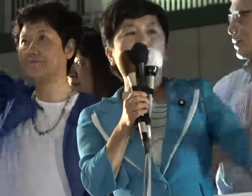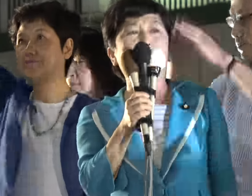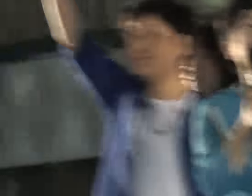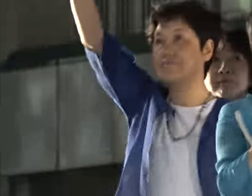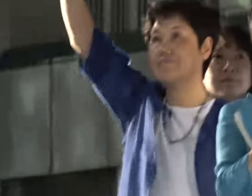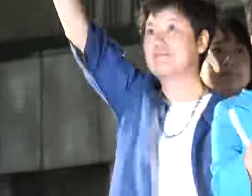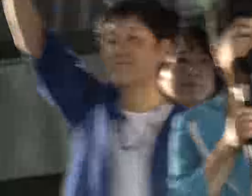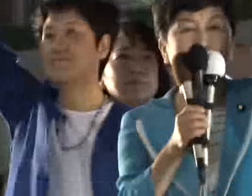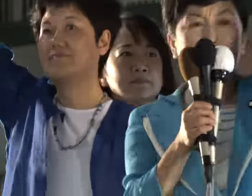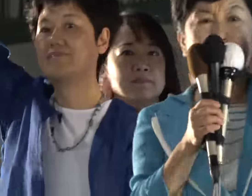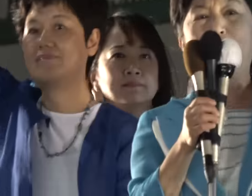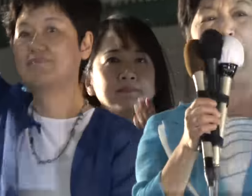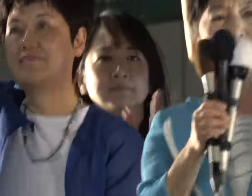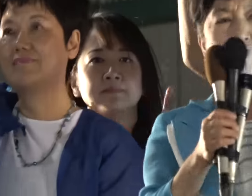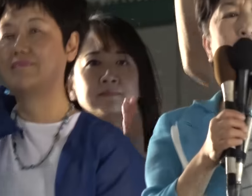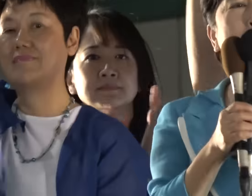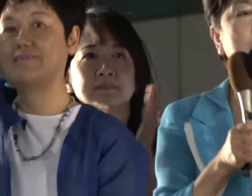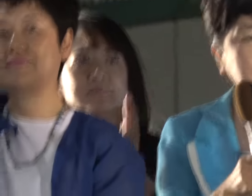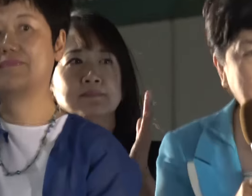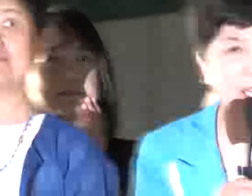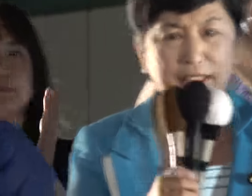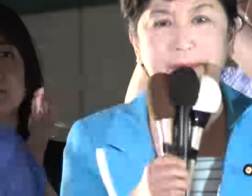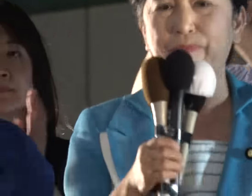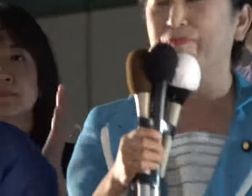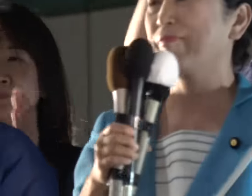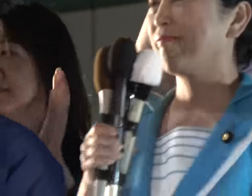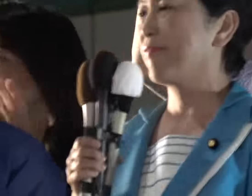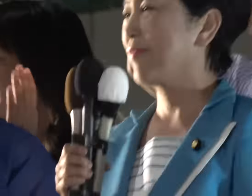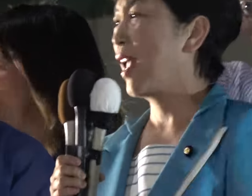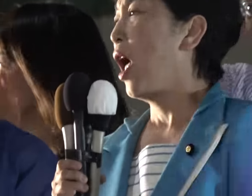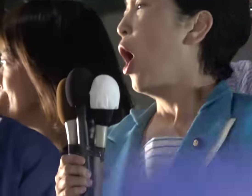事に成功ではありませんか。